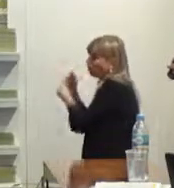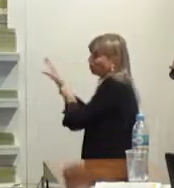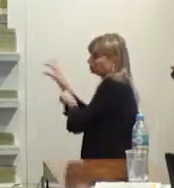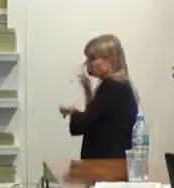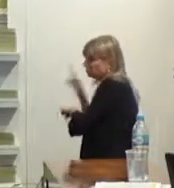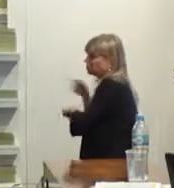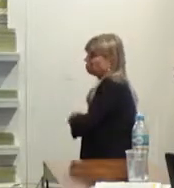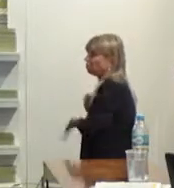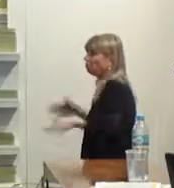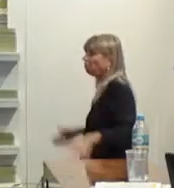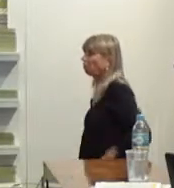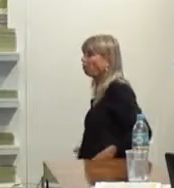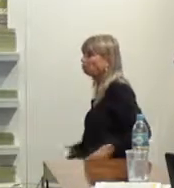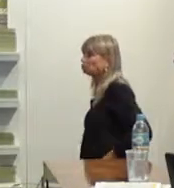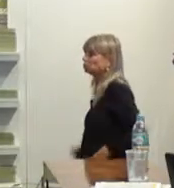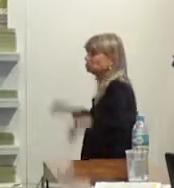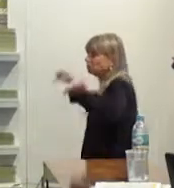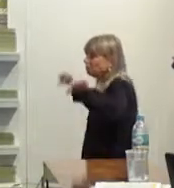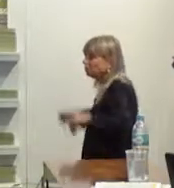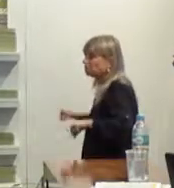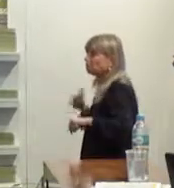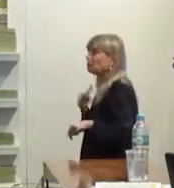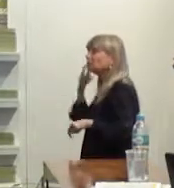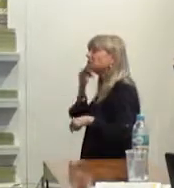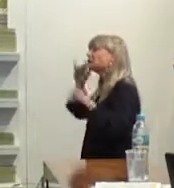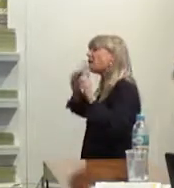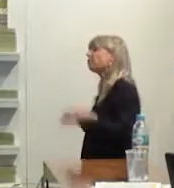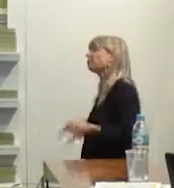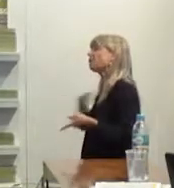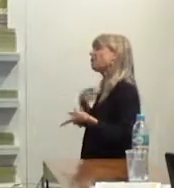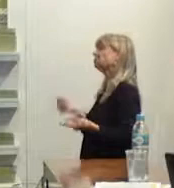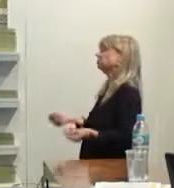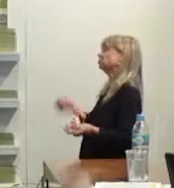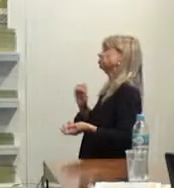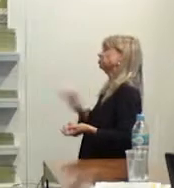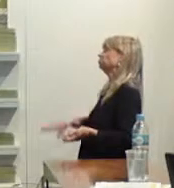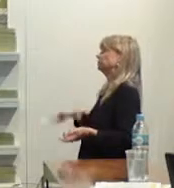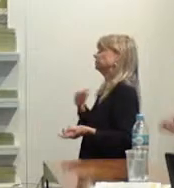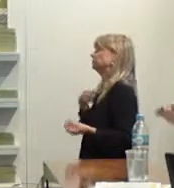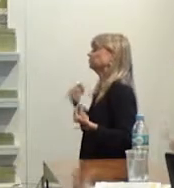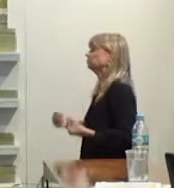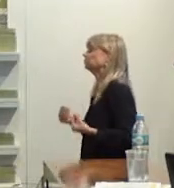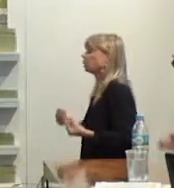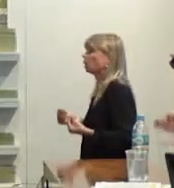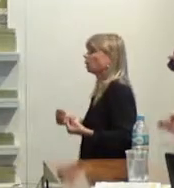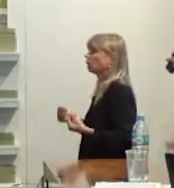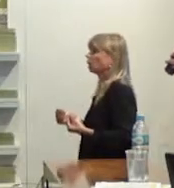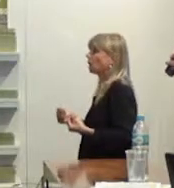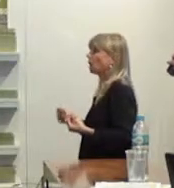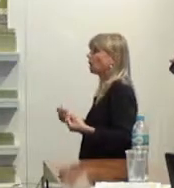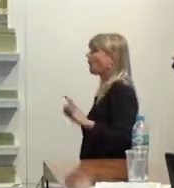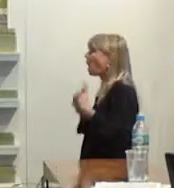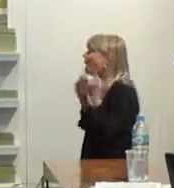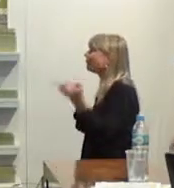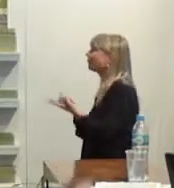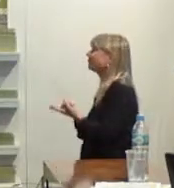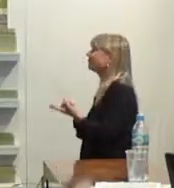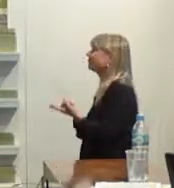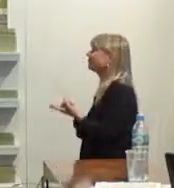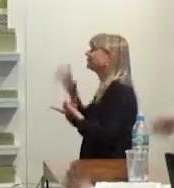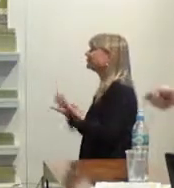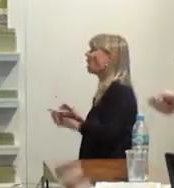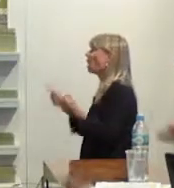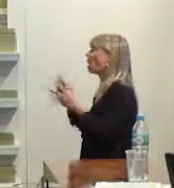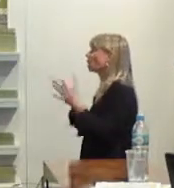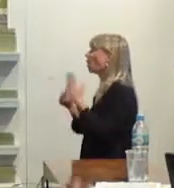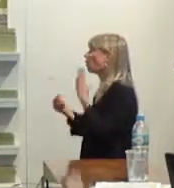de los pasajeros, sino también es negativo en términos de impacto ambiental,